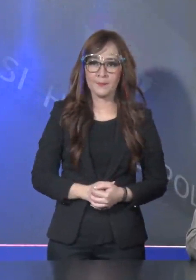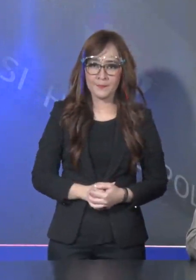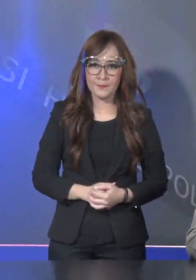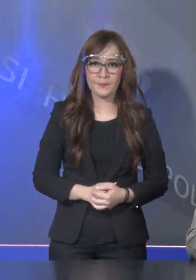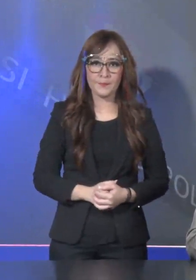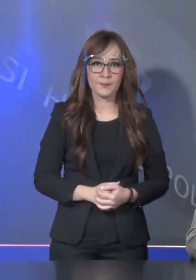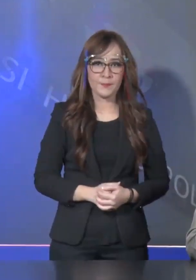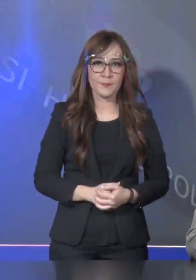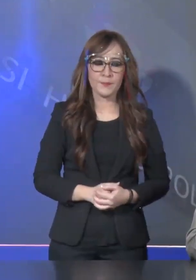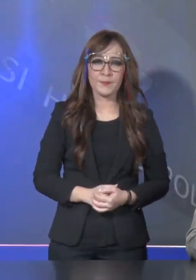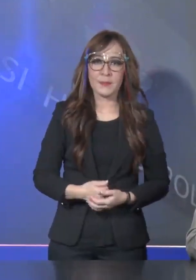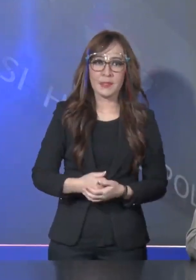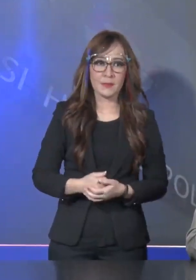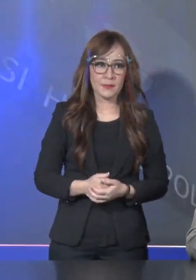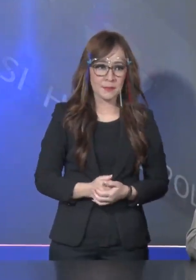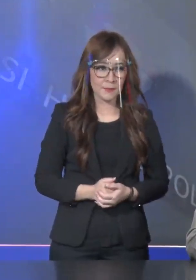sekalian. Terima kasih.